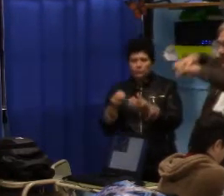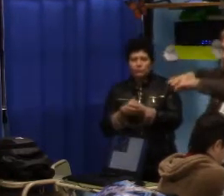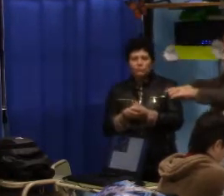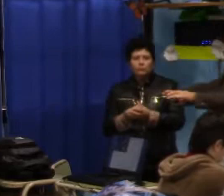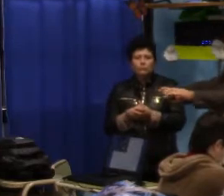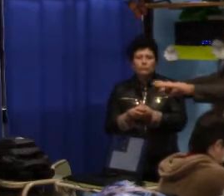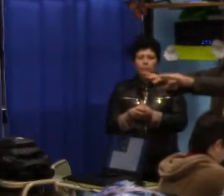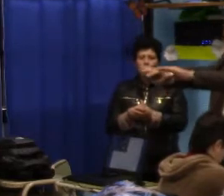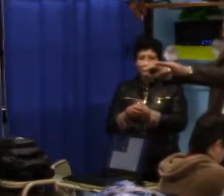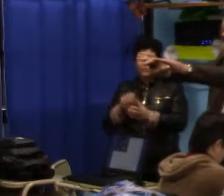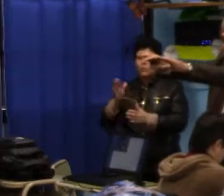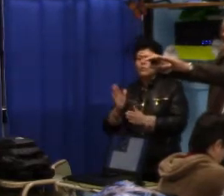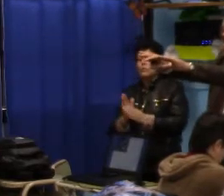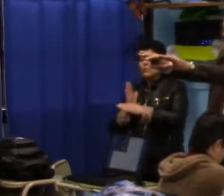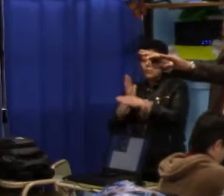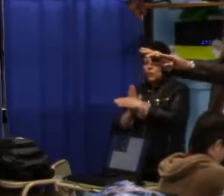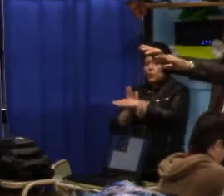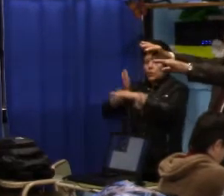cruza el Mar Muerto,